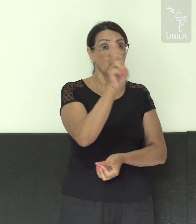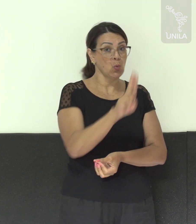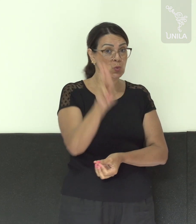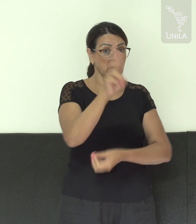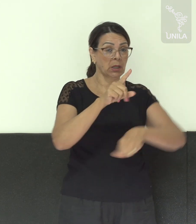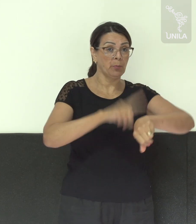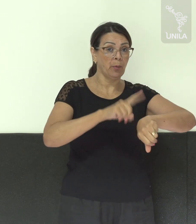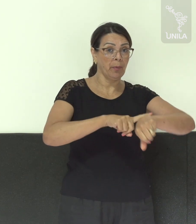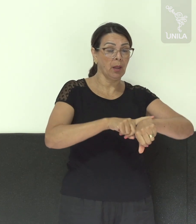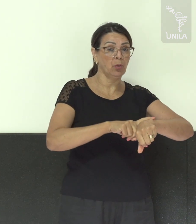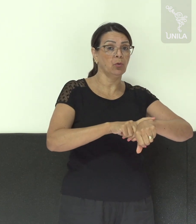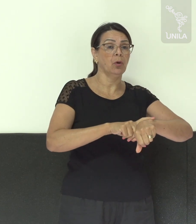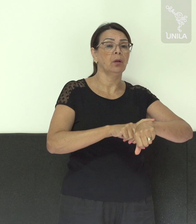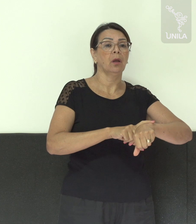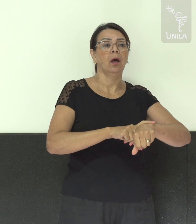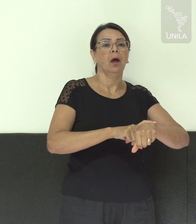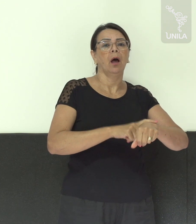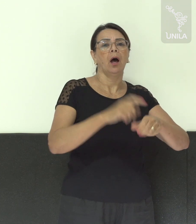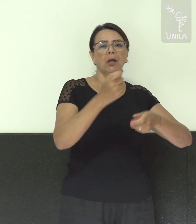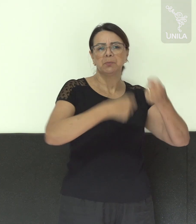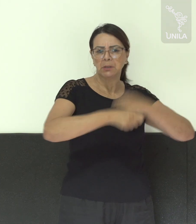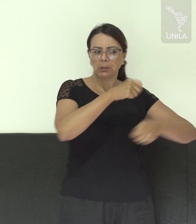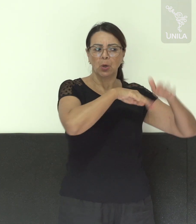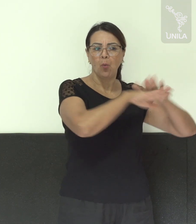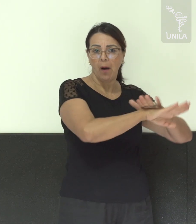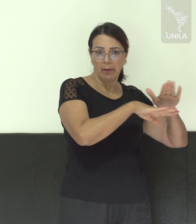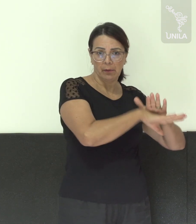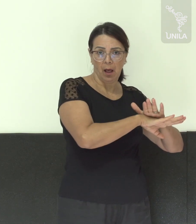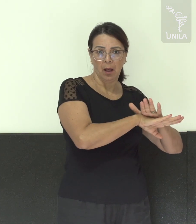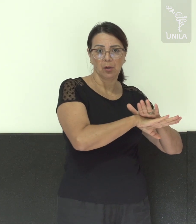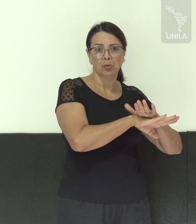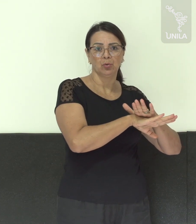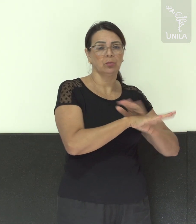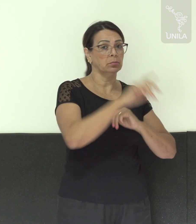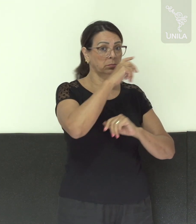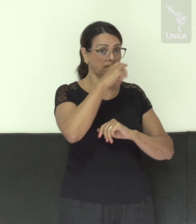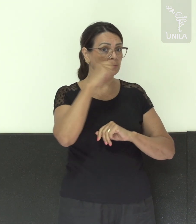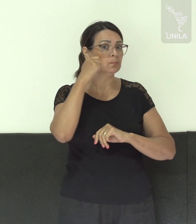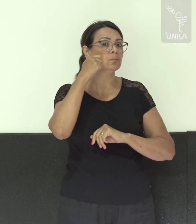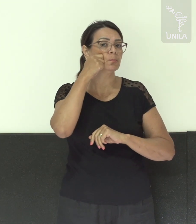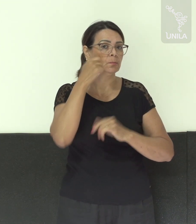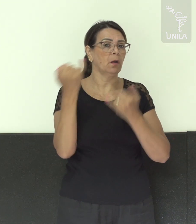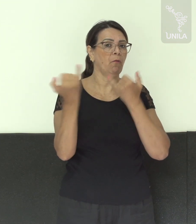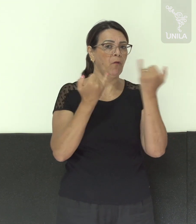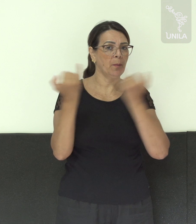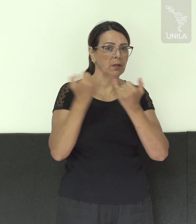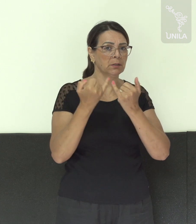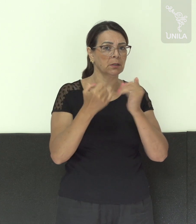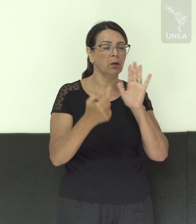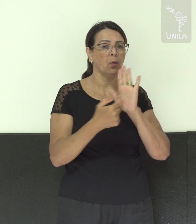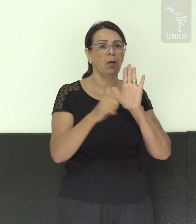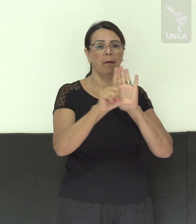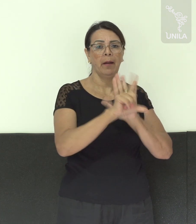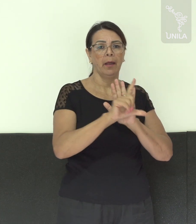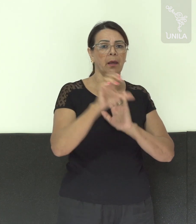fins administrativos, ficando resguardado o direito ao sigilo das informações nos termos da Lei